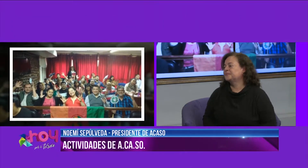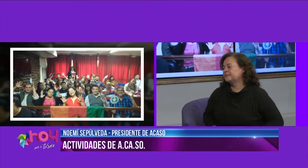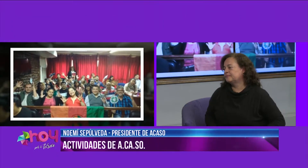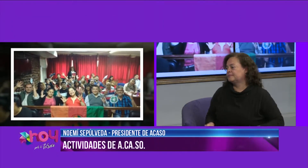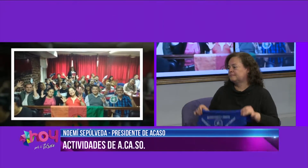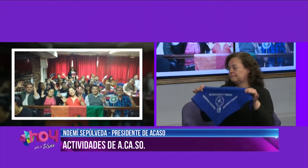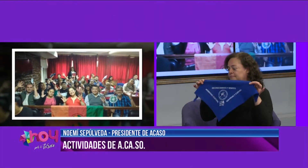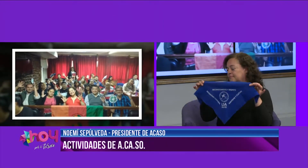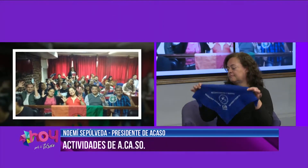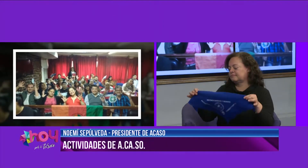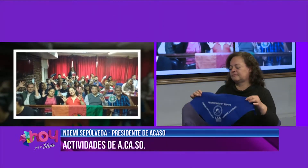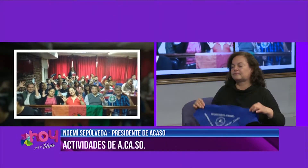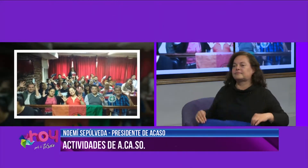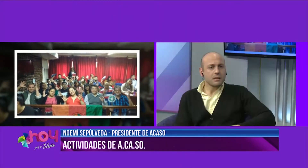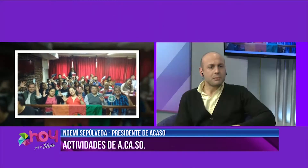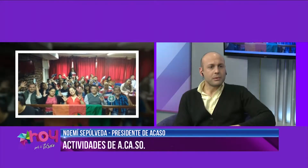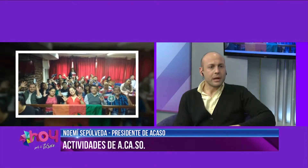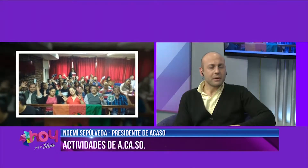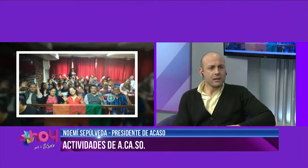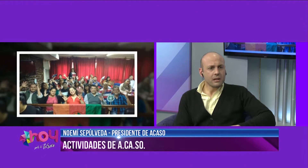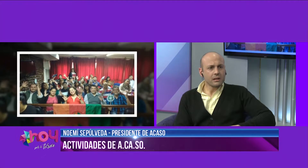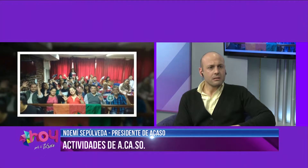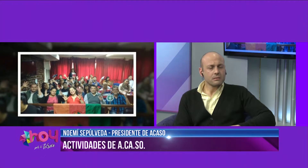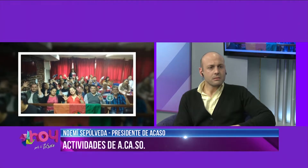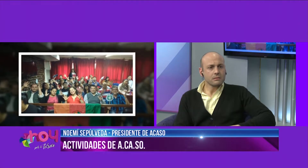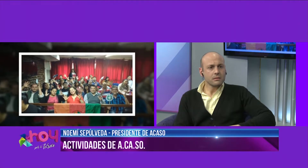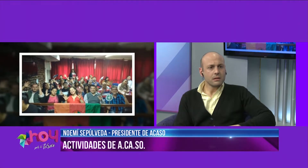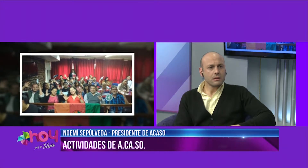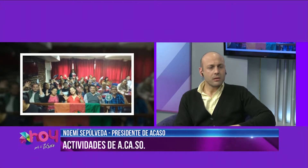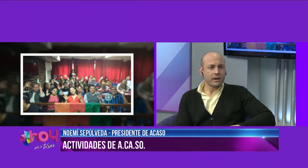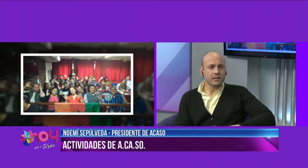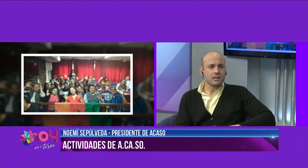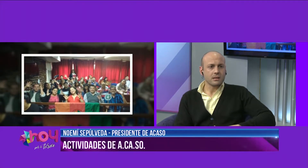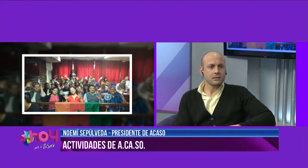de señas. Muchas más personas se interesan por aprender lenguaje de señas.